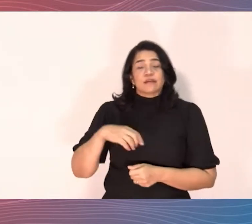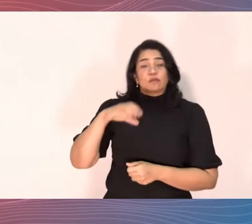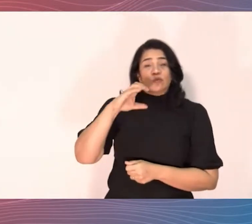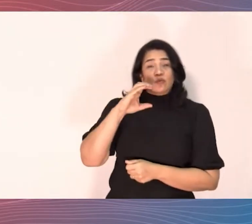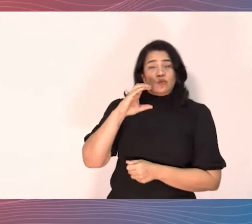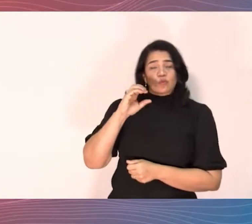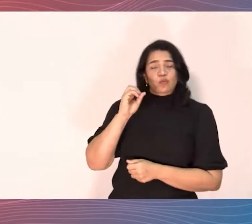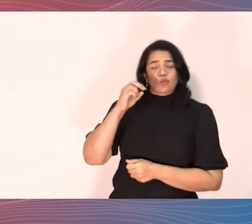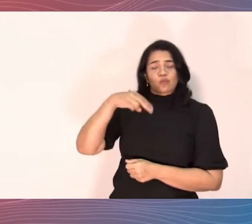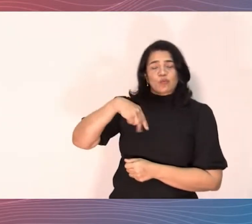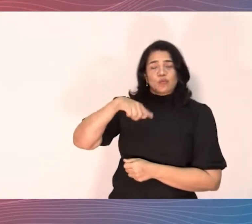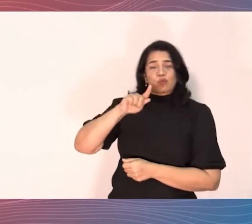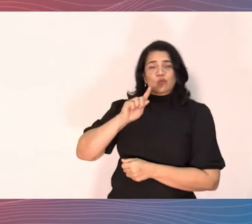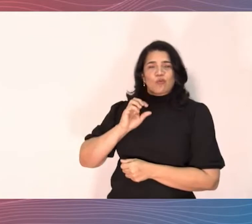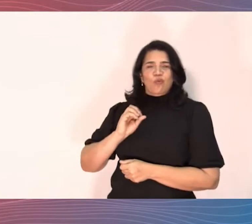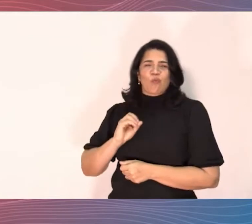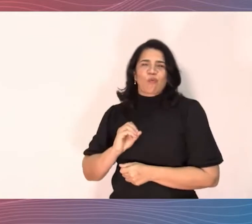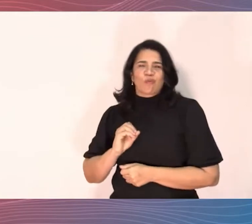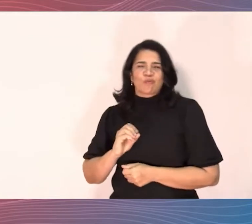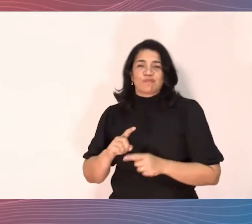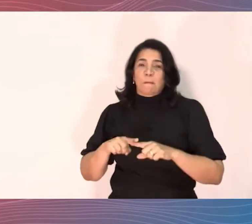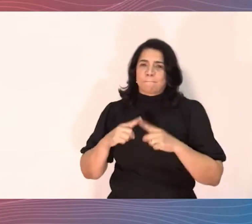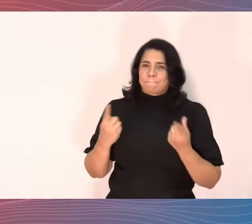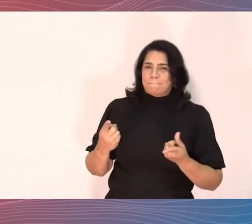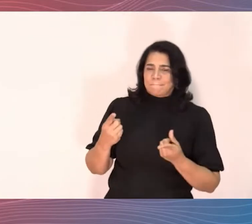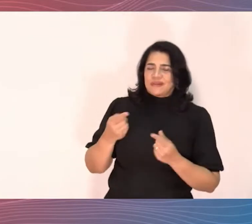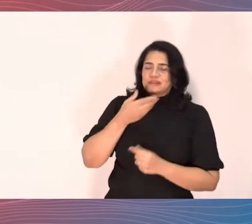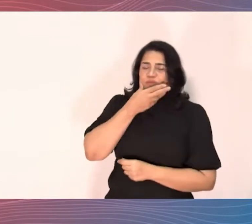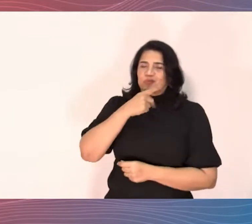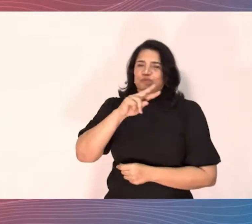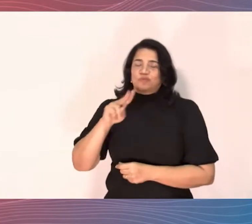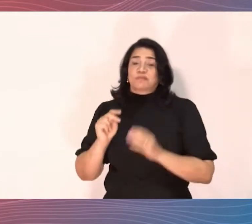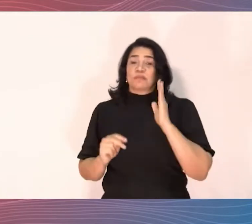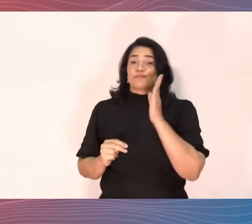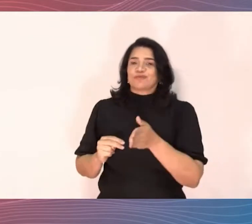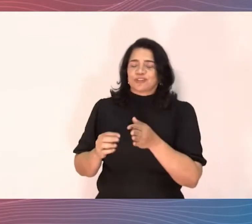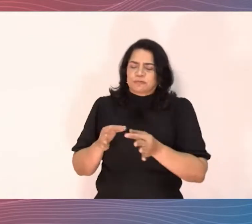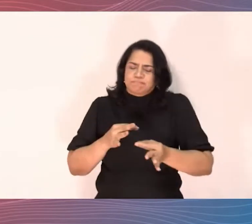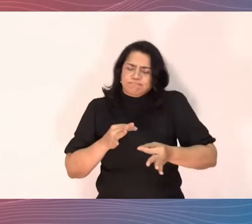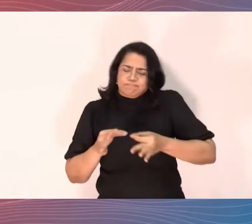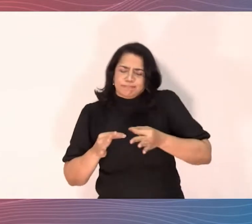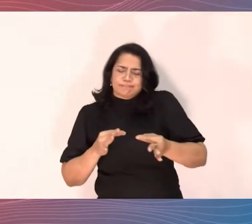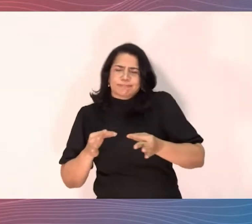Também o Cone Sul está se preparando. Quem fala francês, fala com a mim.